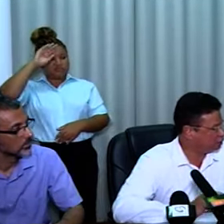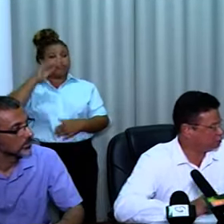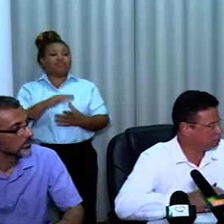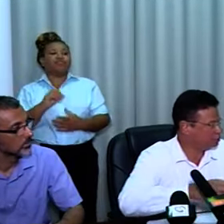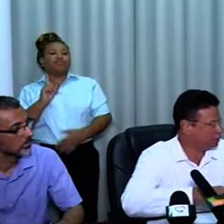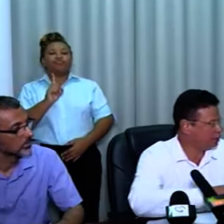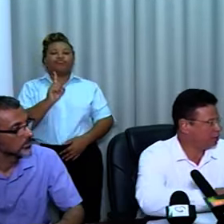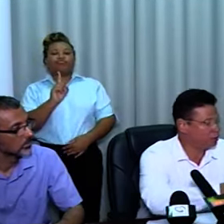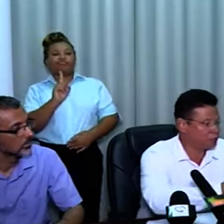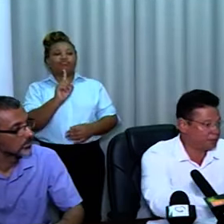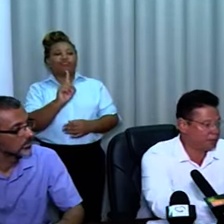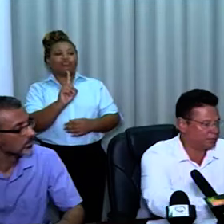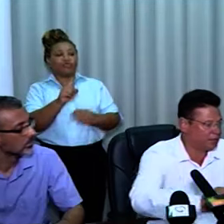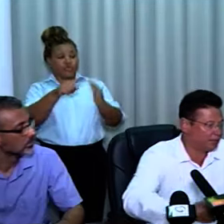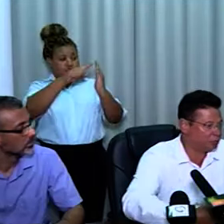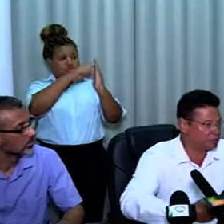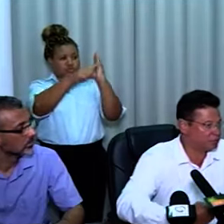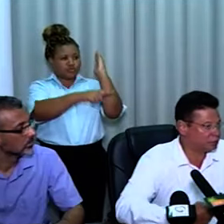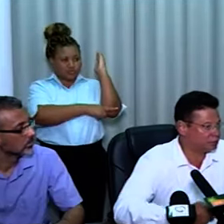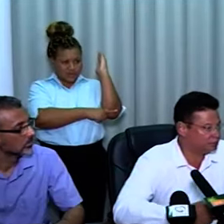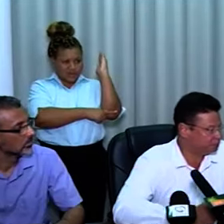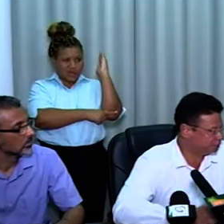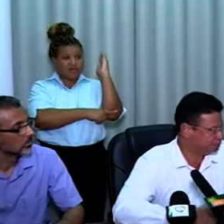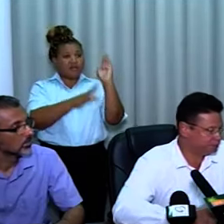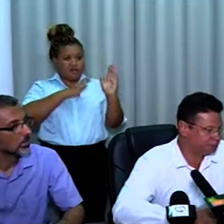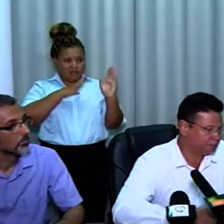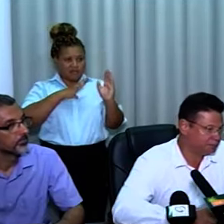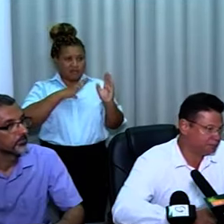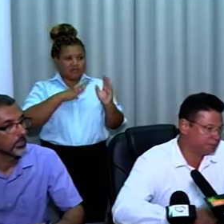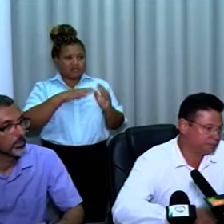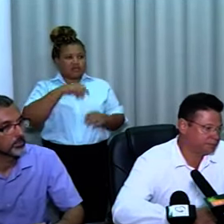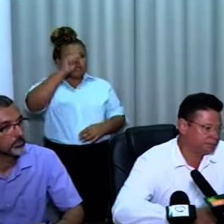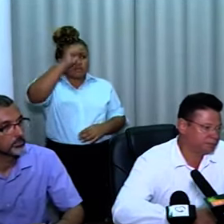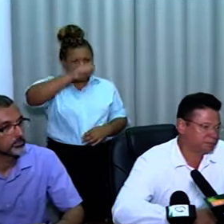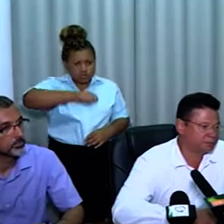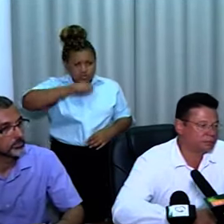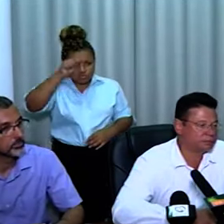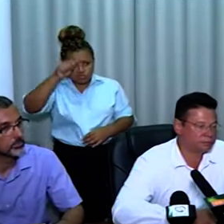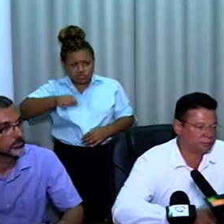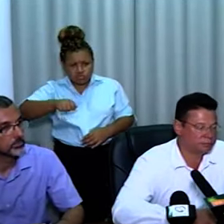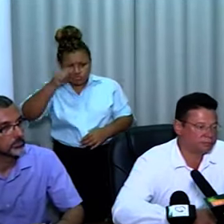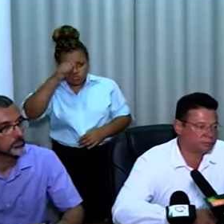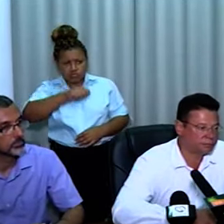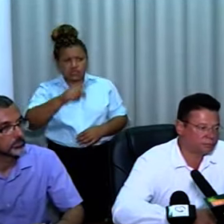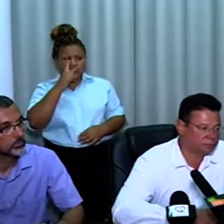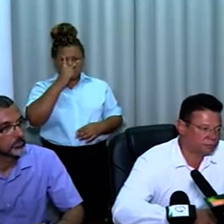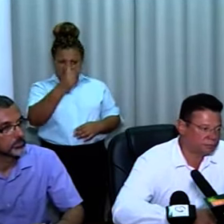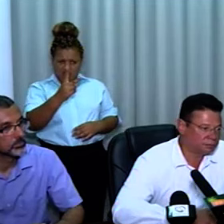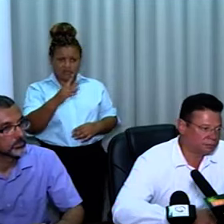screening et il respecte dans l'avion sans cet homme. Pourquoi on se met quelle école là en ce moment qui déclare et qui dit